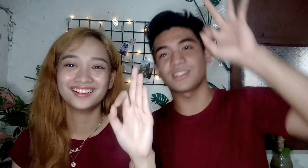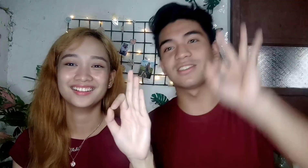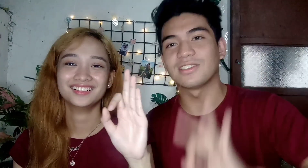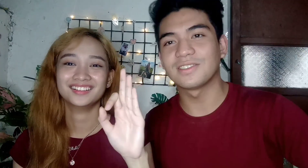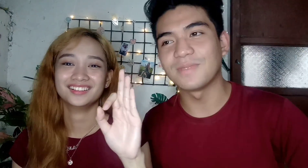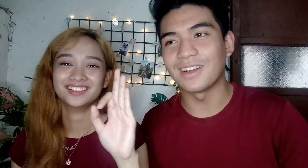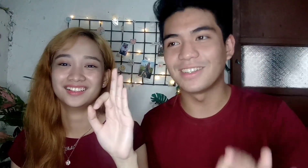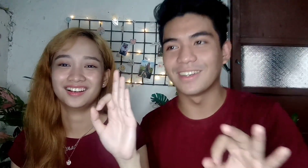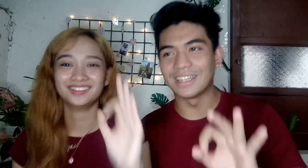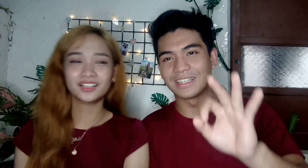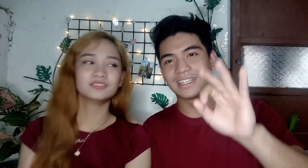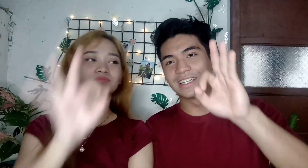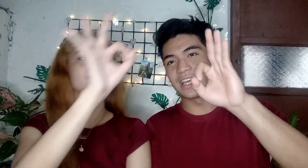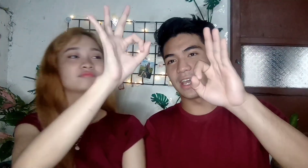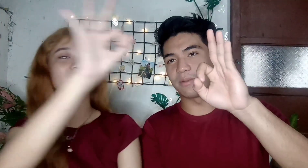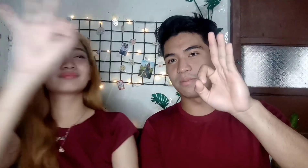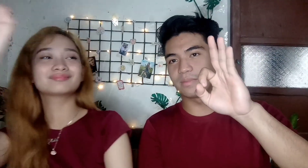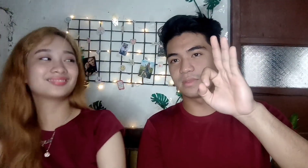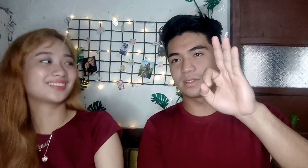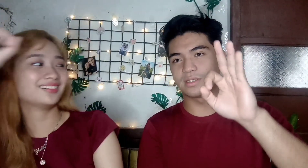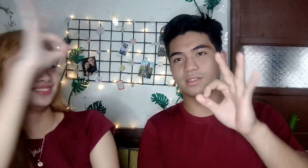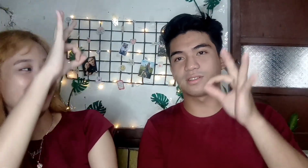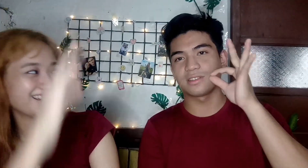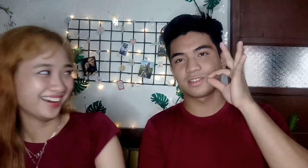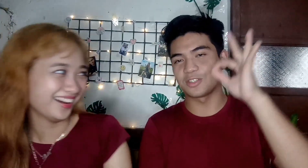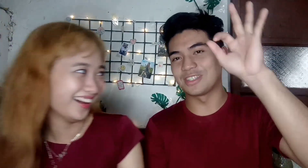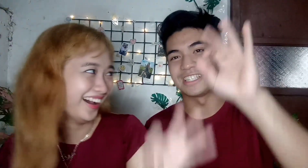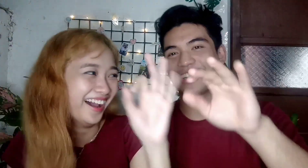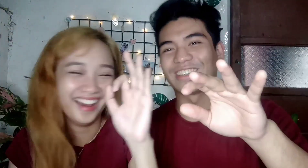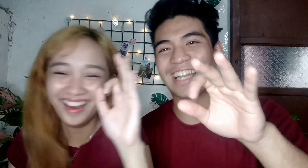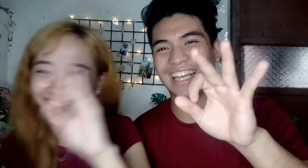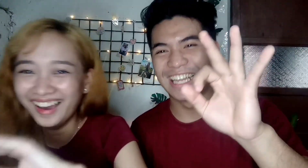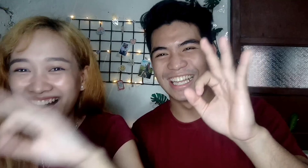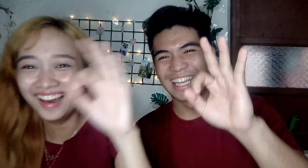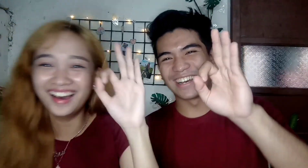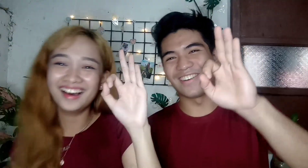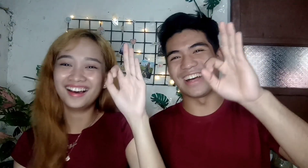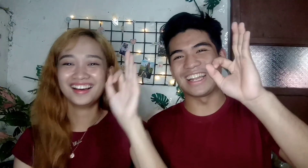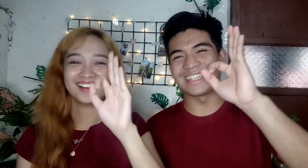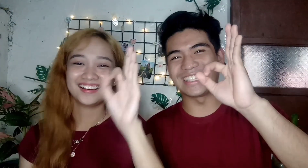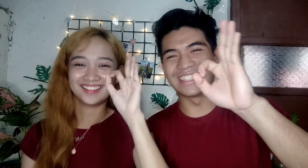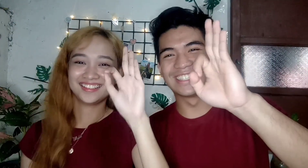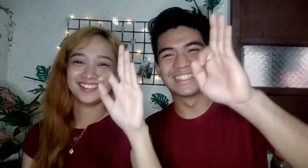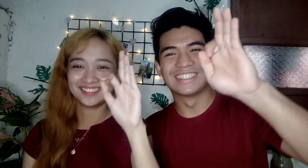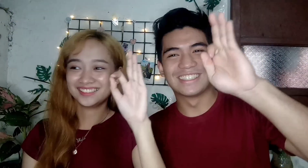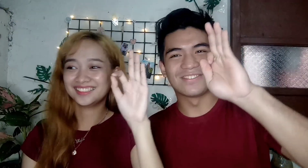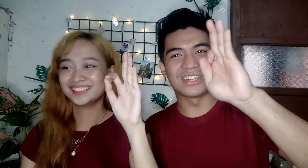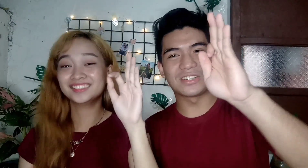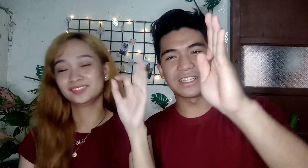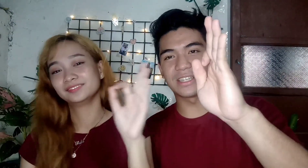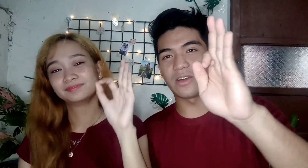Oh, bahal daw yun. F. Charot. Quality. Pero ganyan daw,